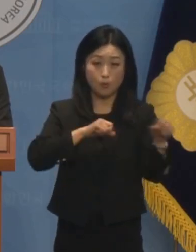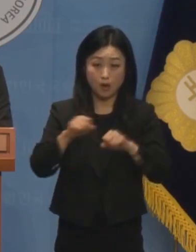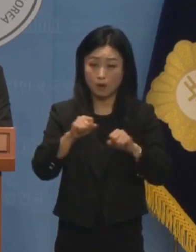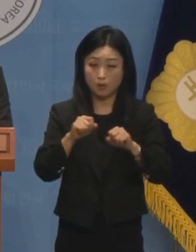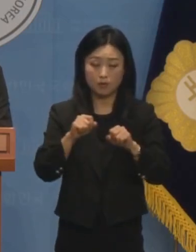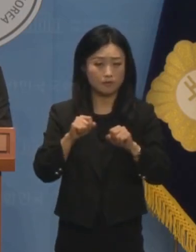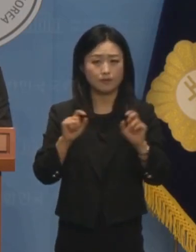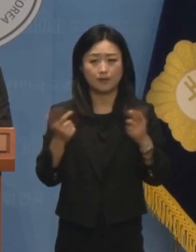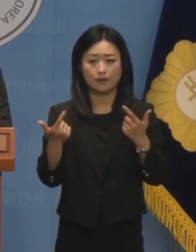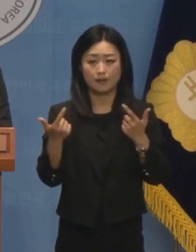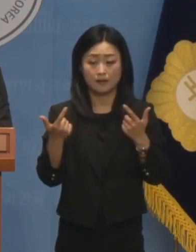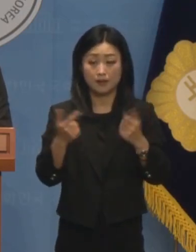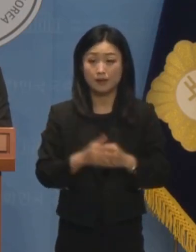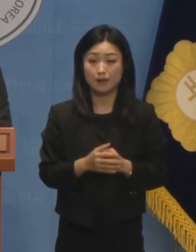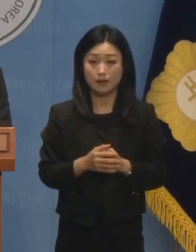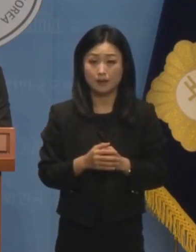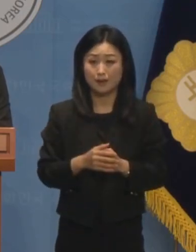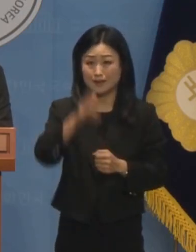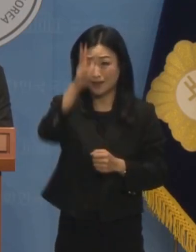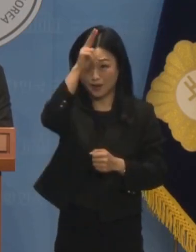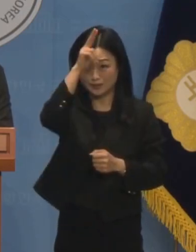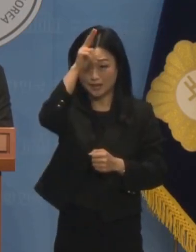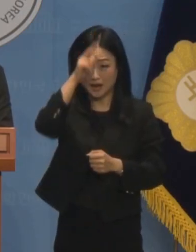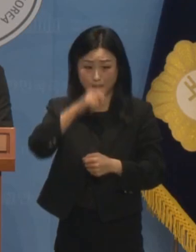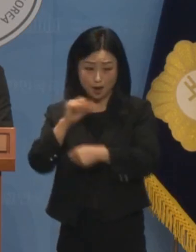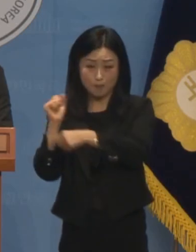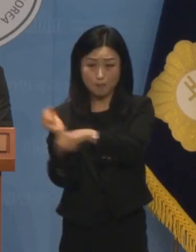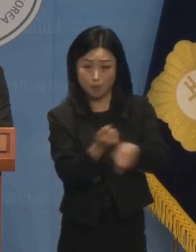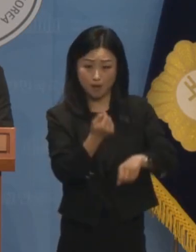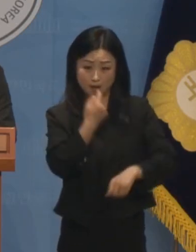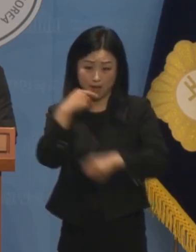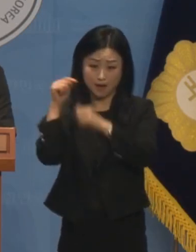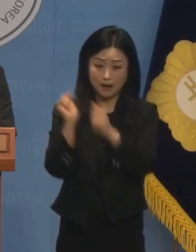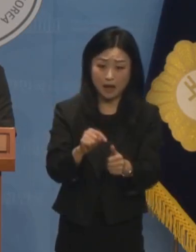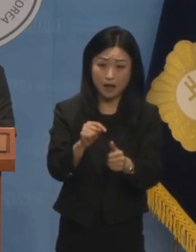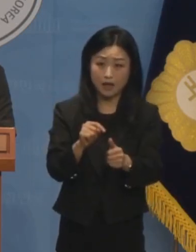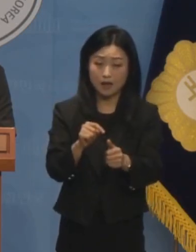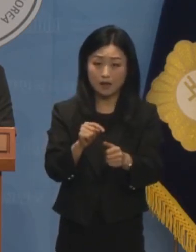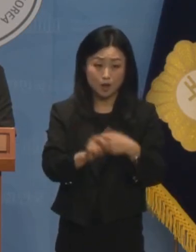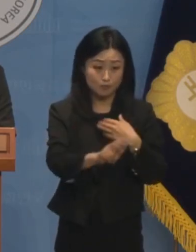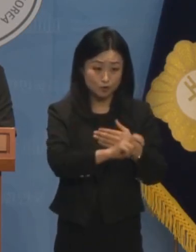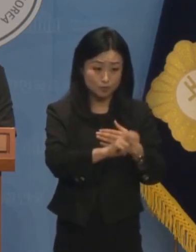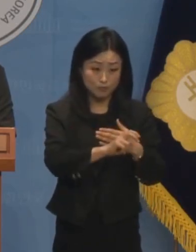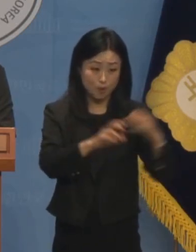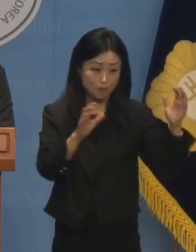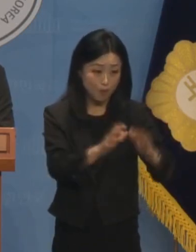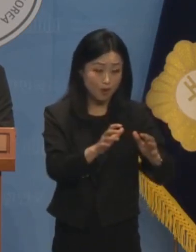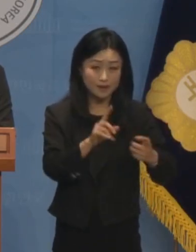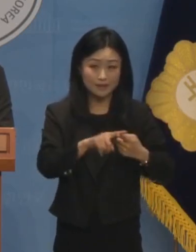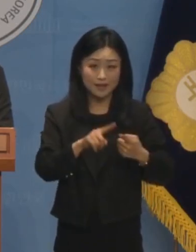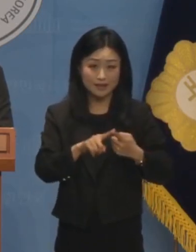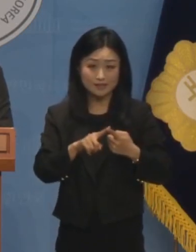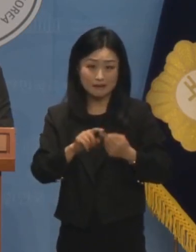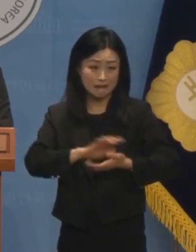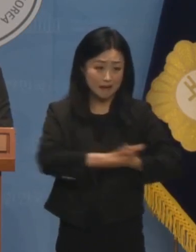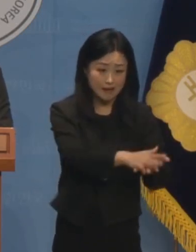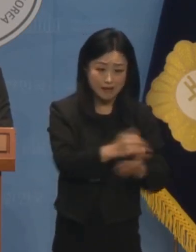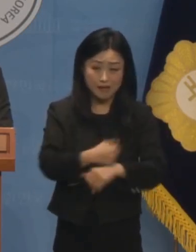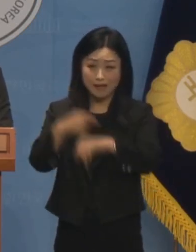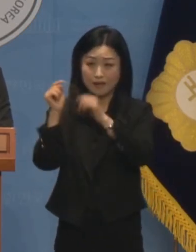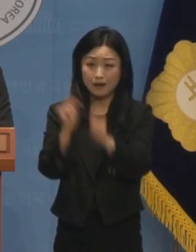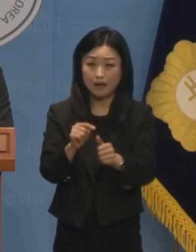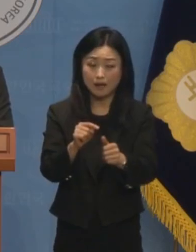노동자대회에서 거꾸로 폭력을 유발하고 불법 집회를 조작하여 무고한 우리 시민들에게 없는 죄를